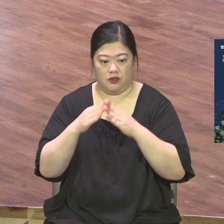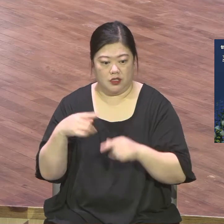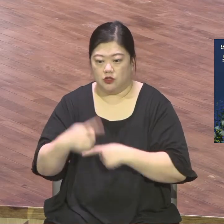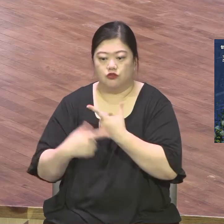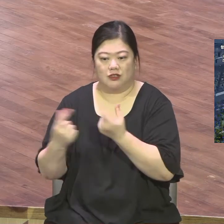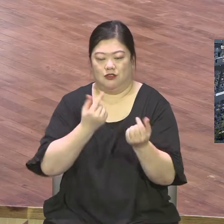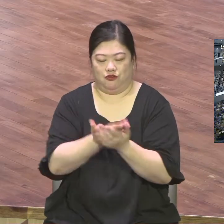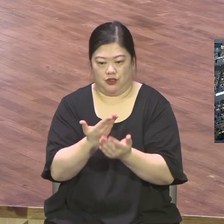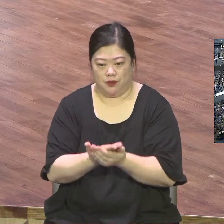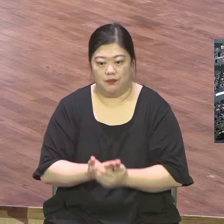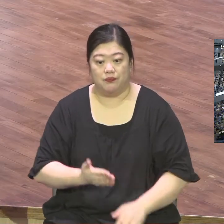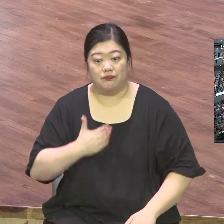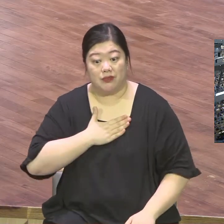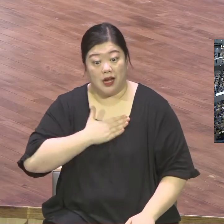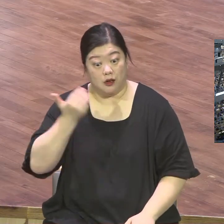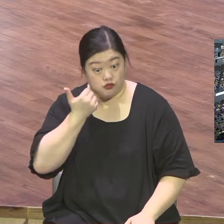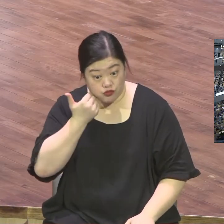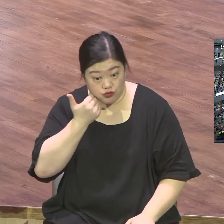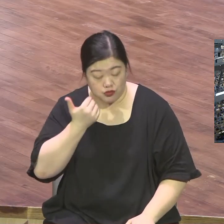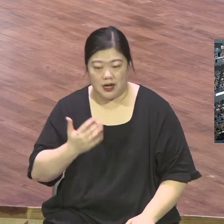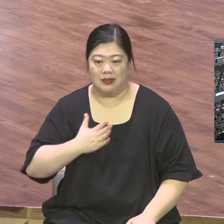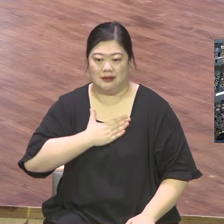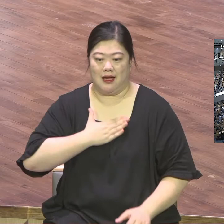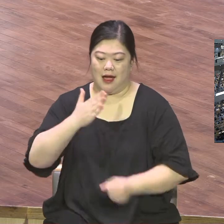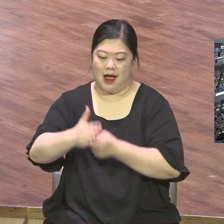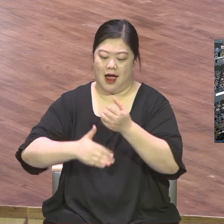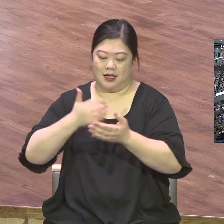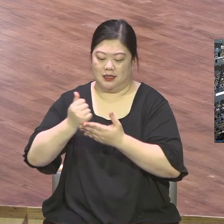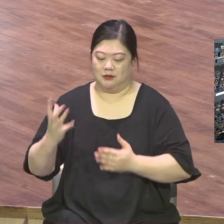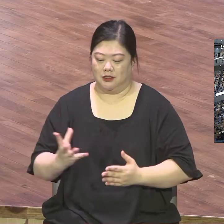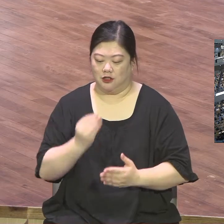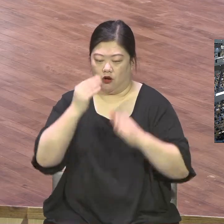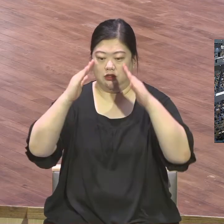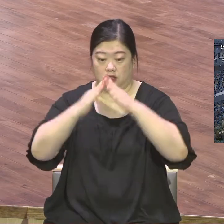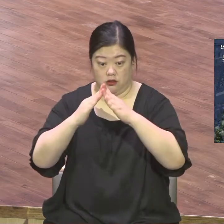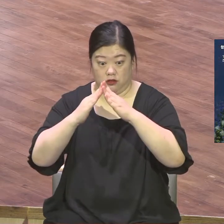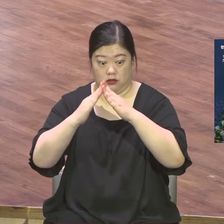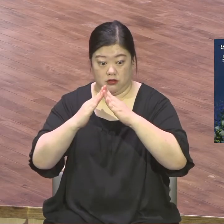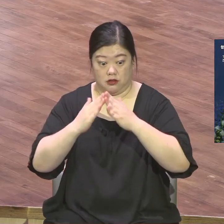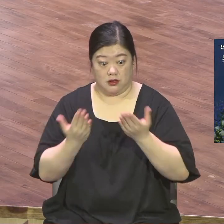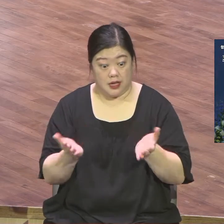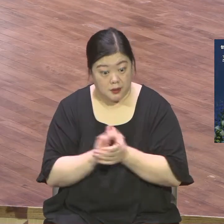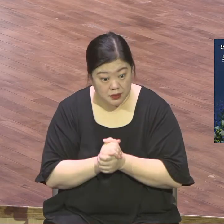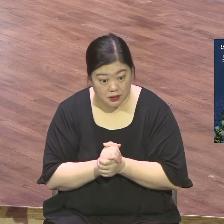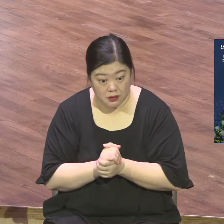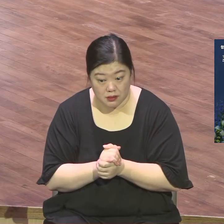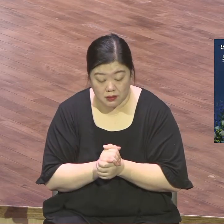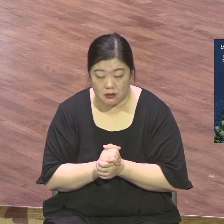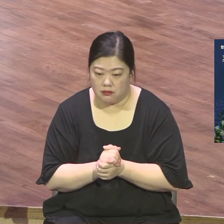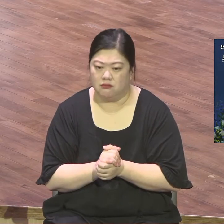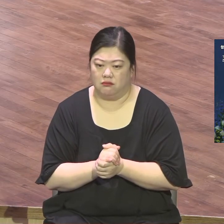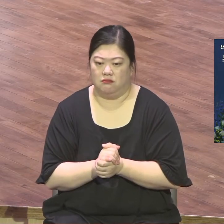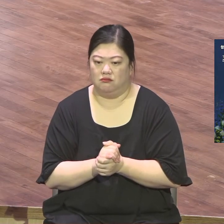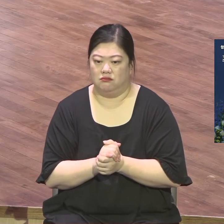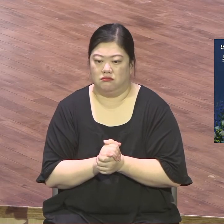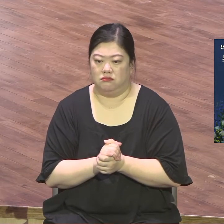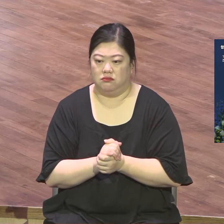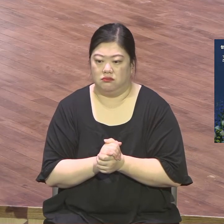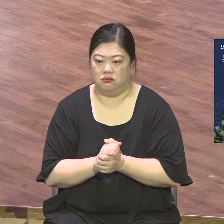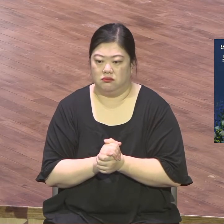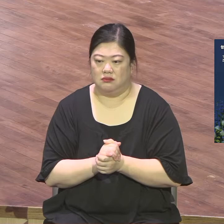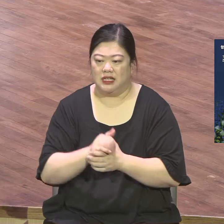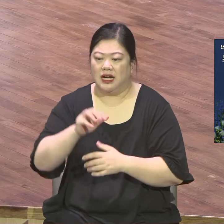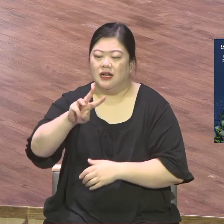나는 하나님의 성전이다. 성전이에요, 성전. 우리가 성전이라고. 이건